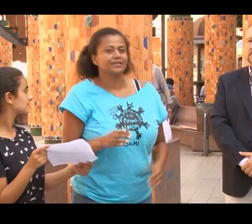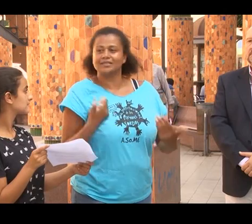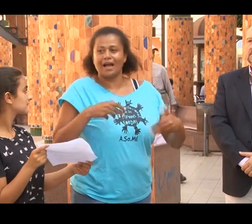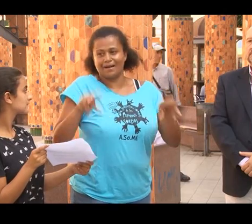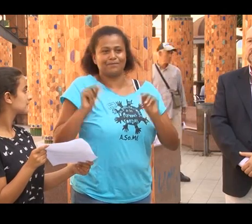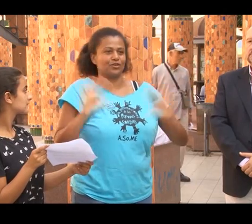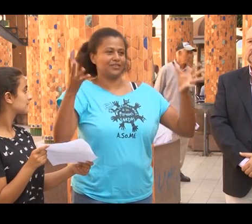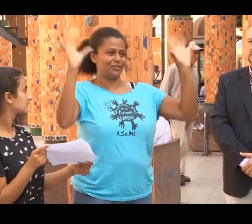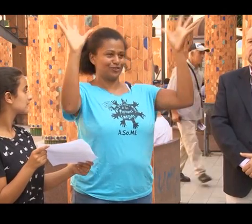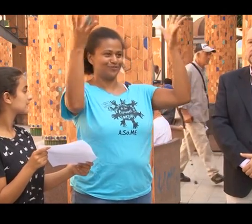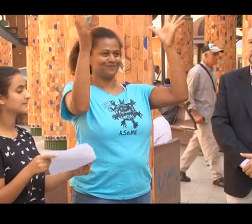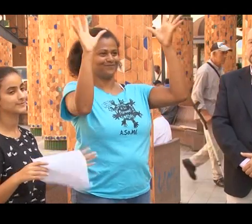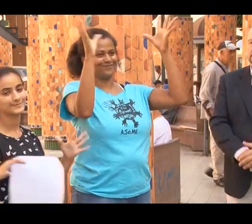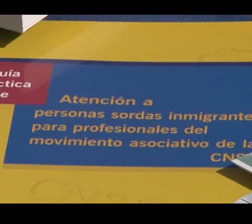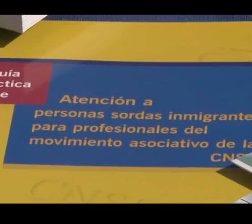escúchanos